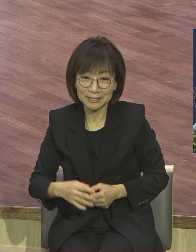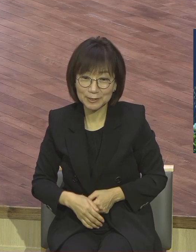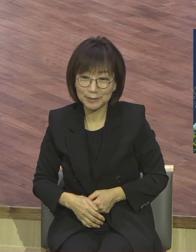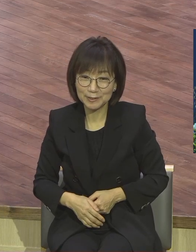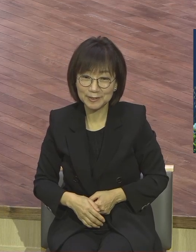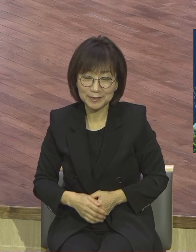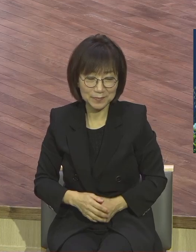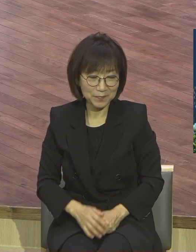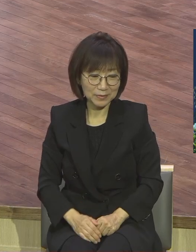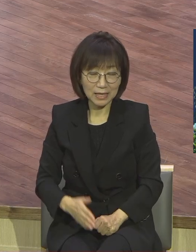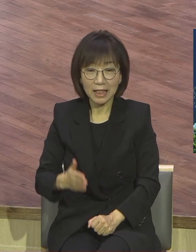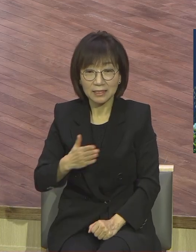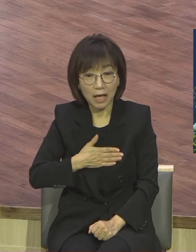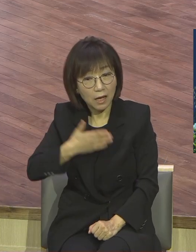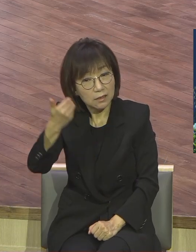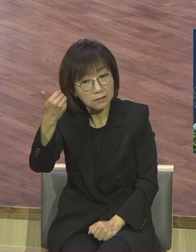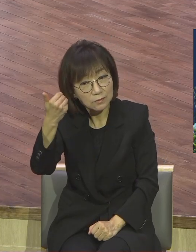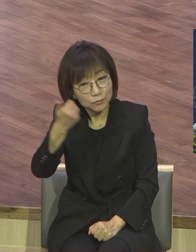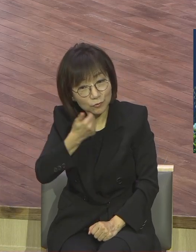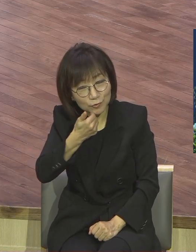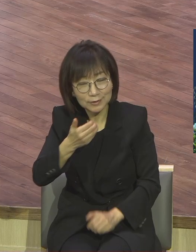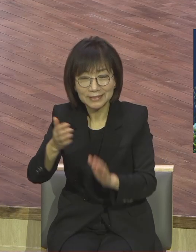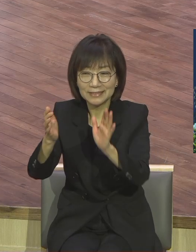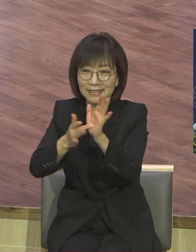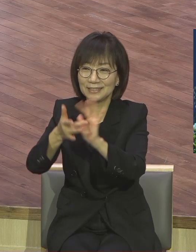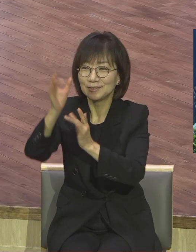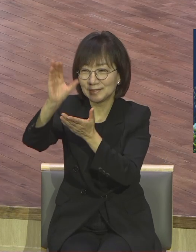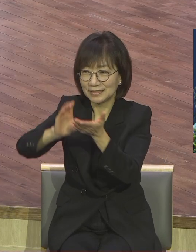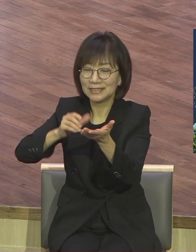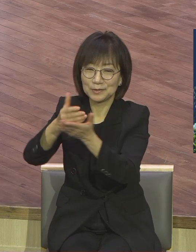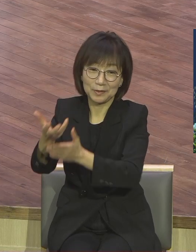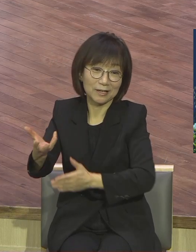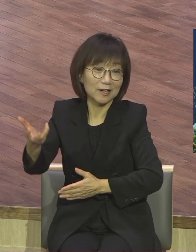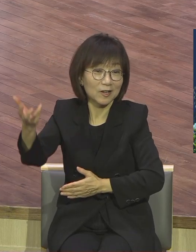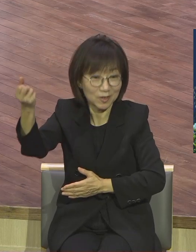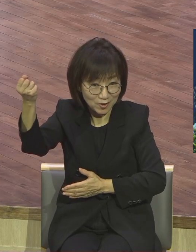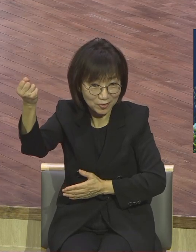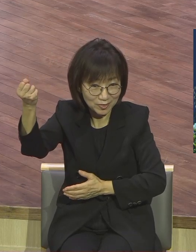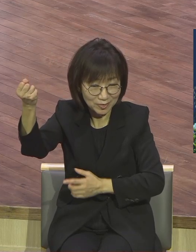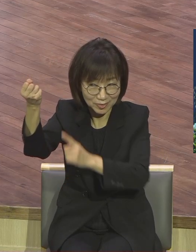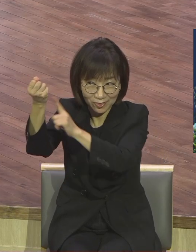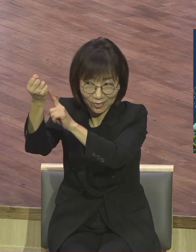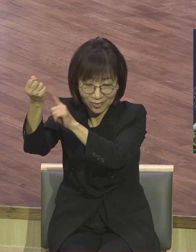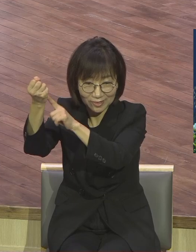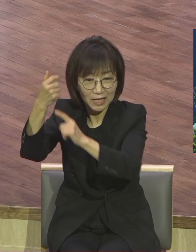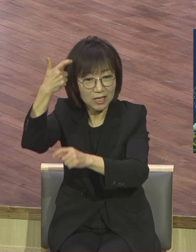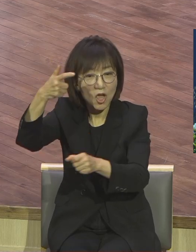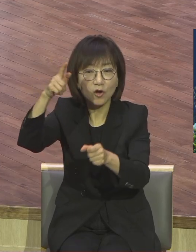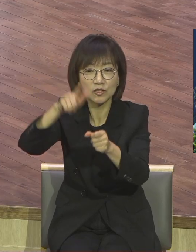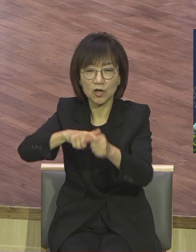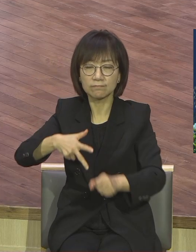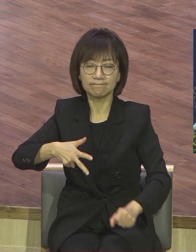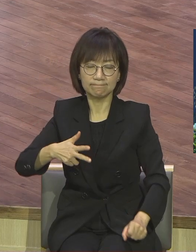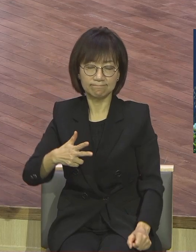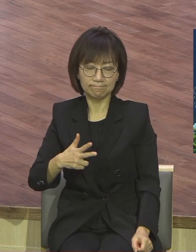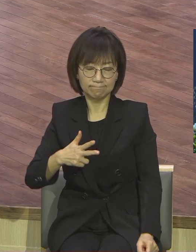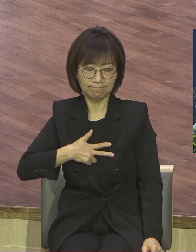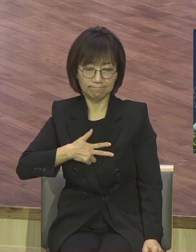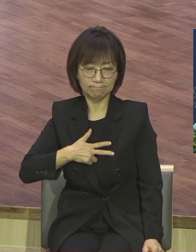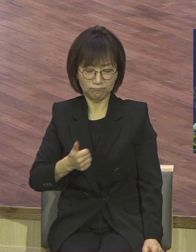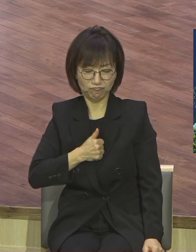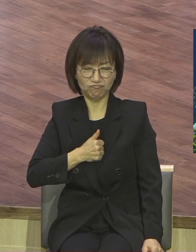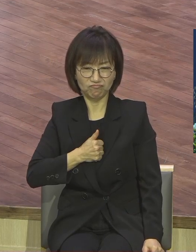나는 예수 그리스도의 존재다. 이게 영적 정체성이 얼마나